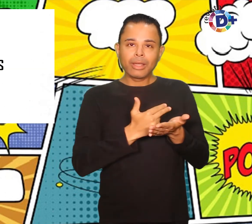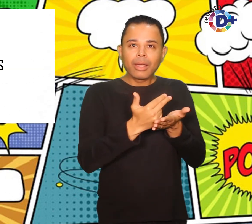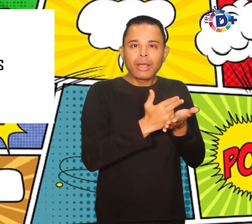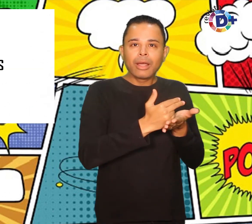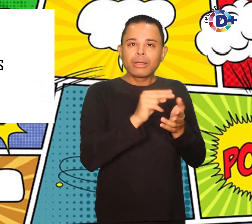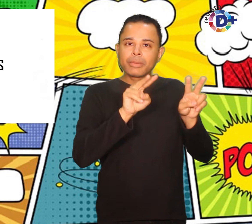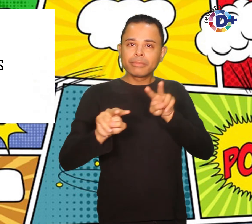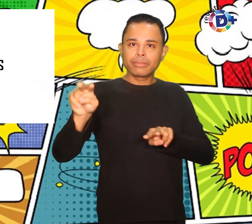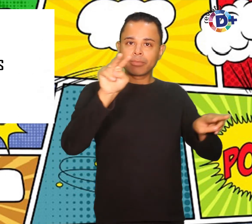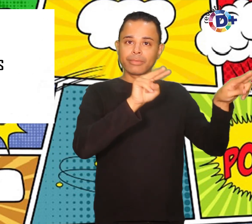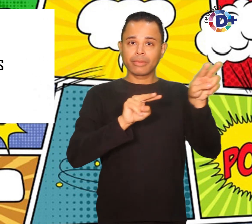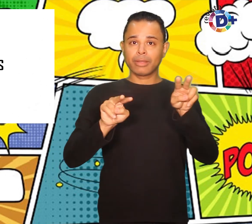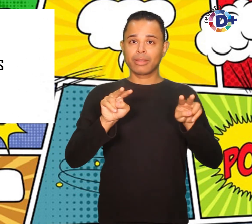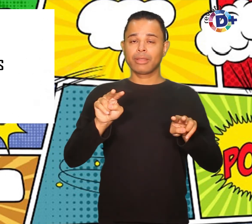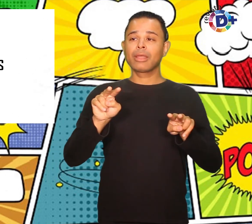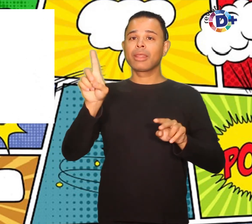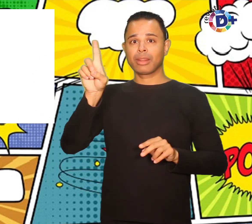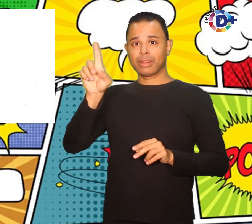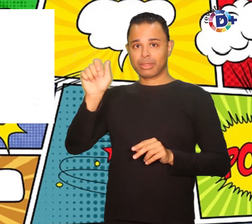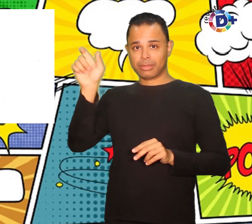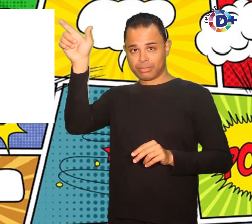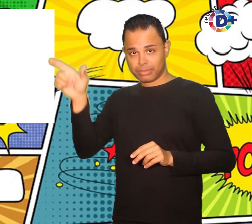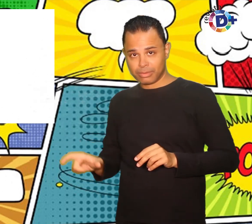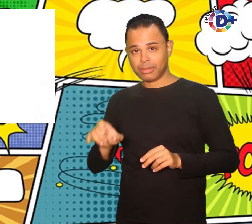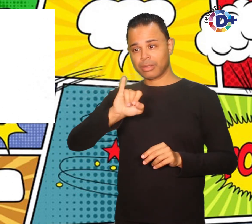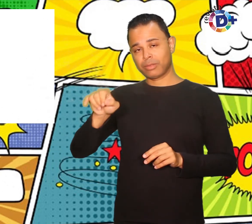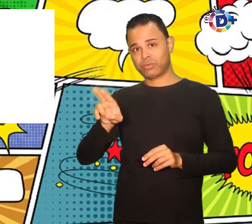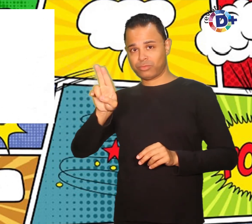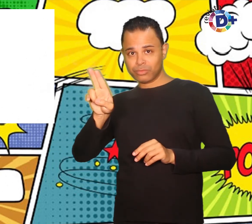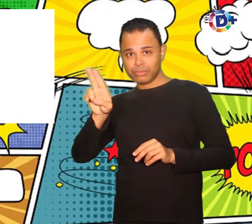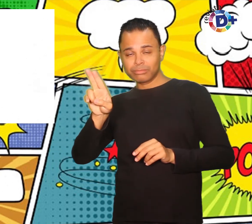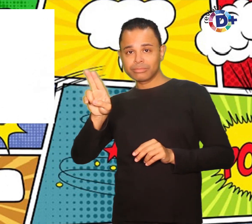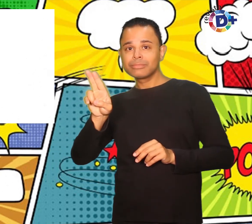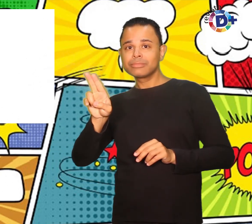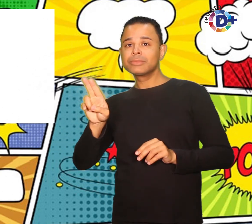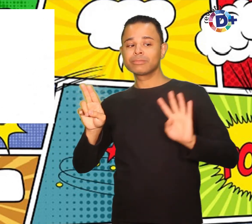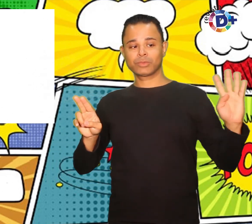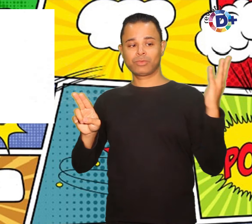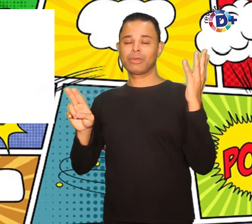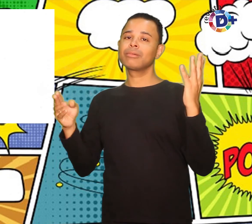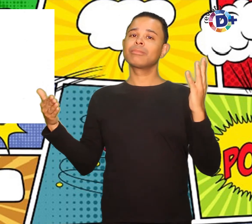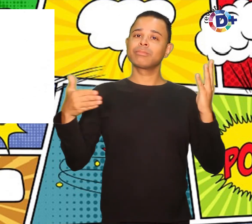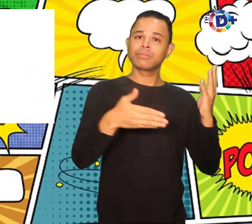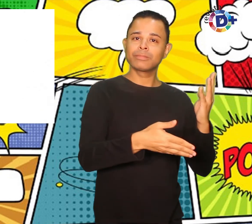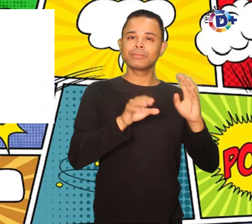com deficiência auditiva jo loyola também estarão presentes no evento serviço